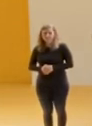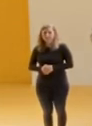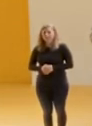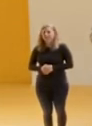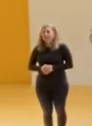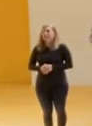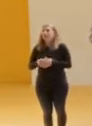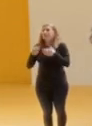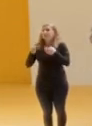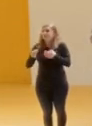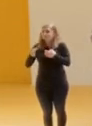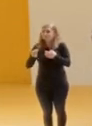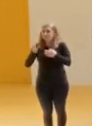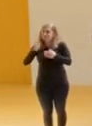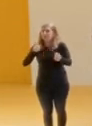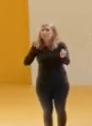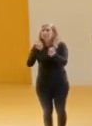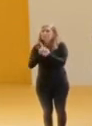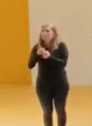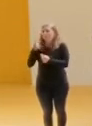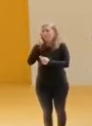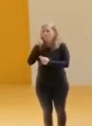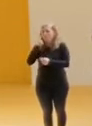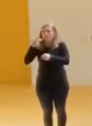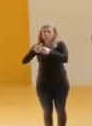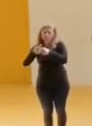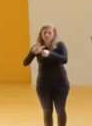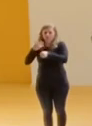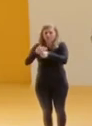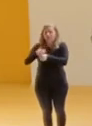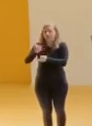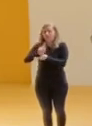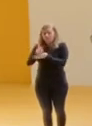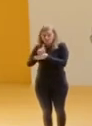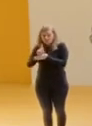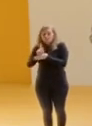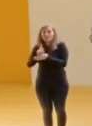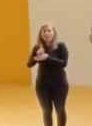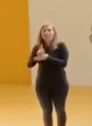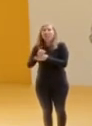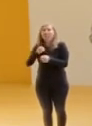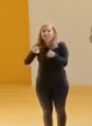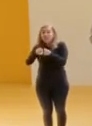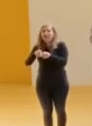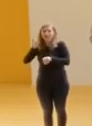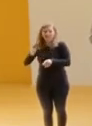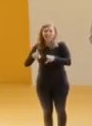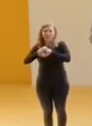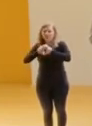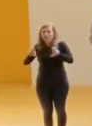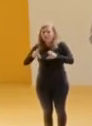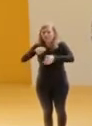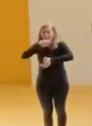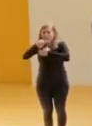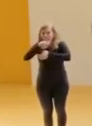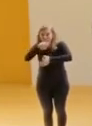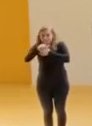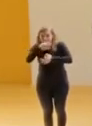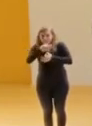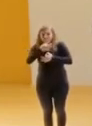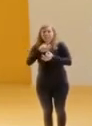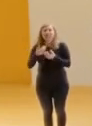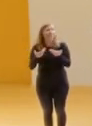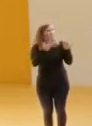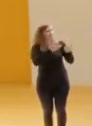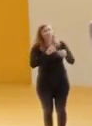przed nami spotkanie które potrwa około 30-40 minut będzie też czas na zadawanie pytań także